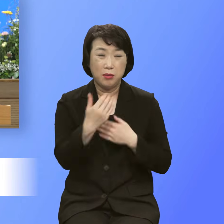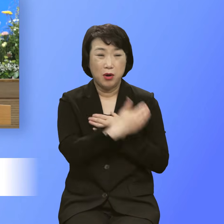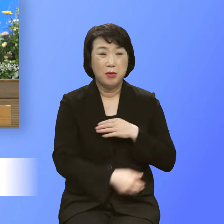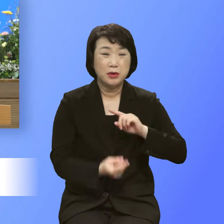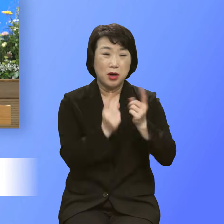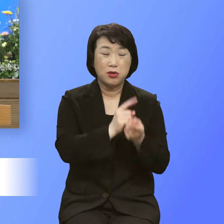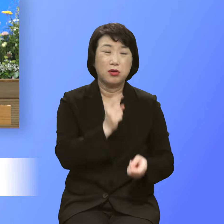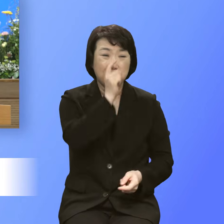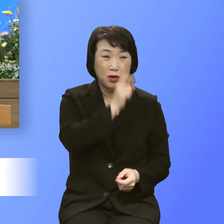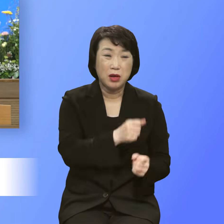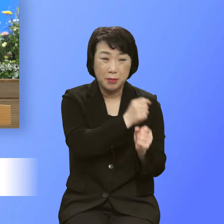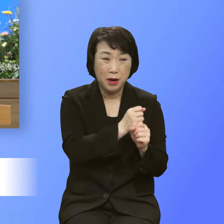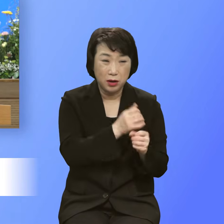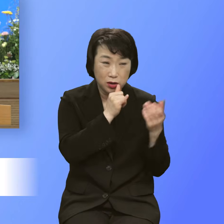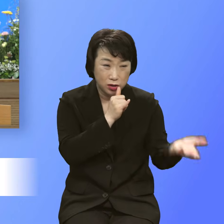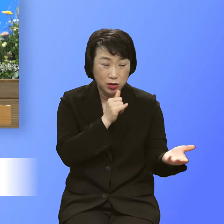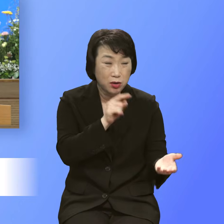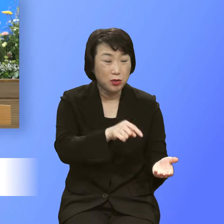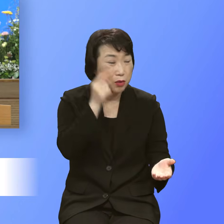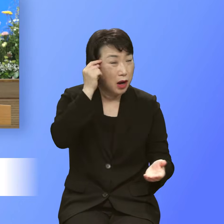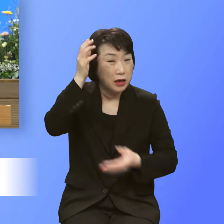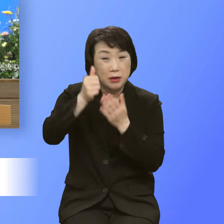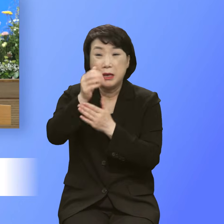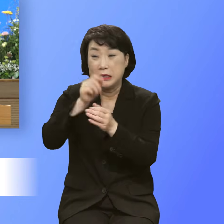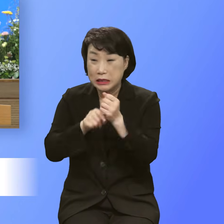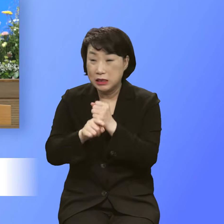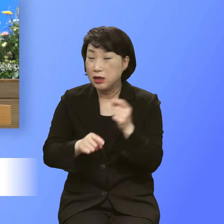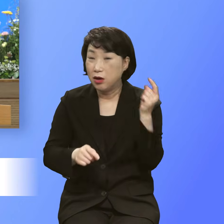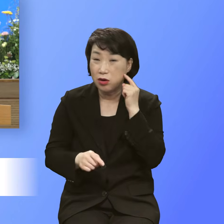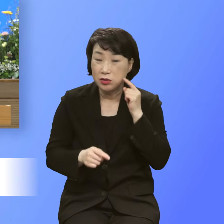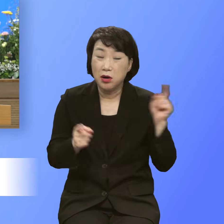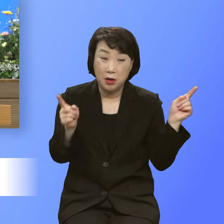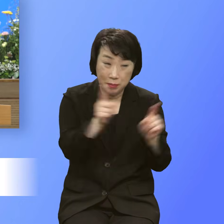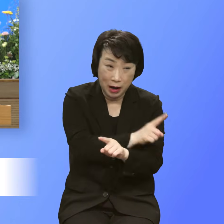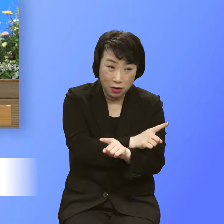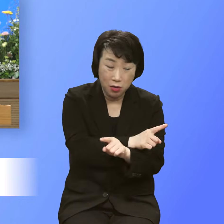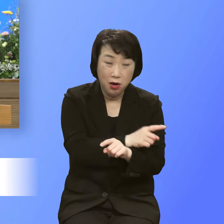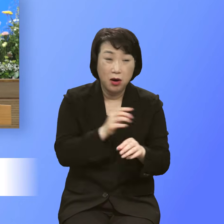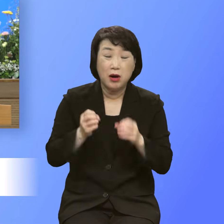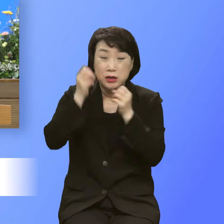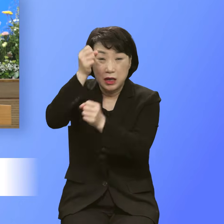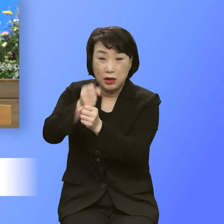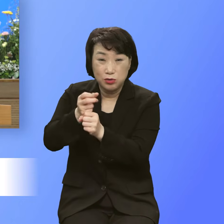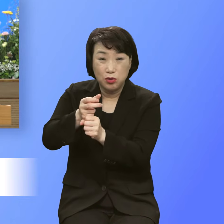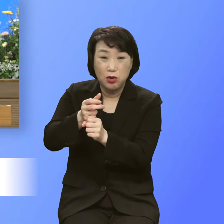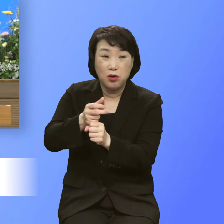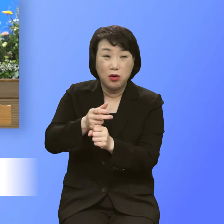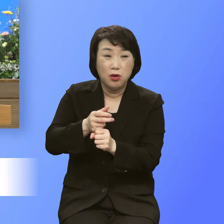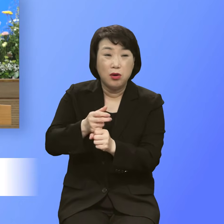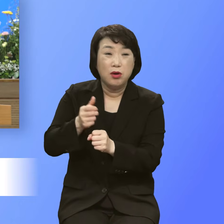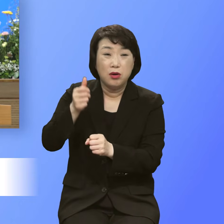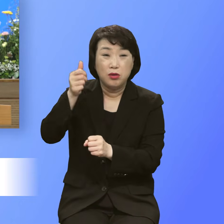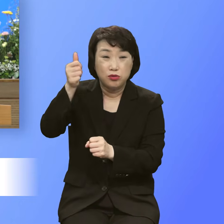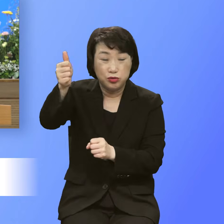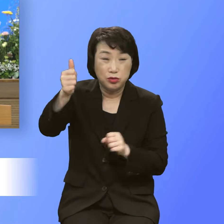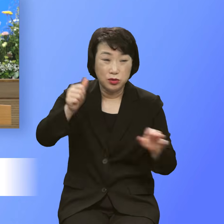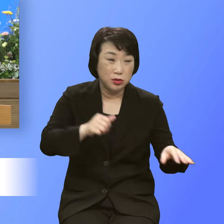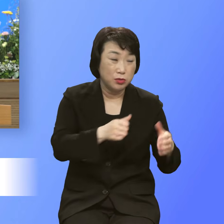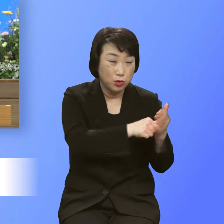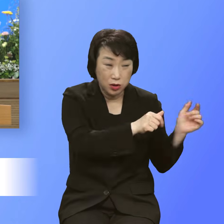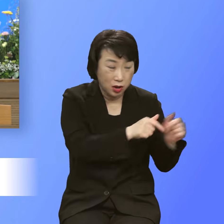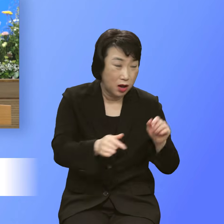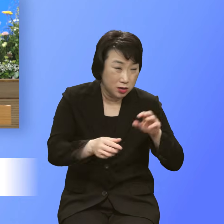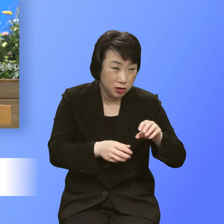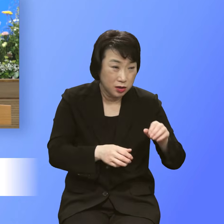서로 욕되게 하고 이는 저희가 하나님의 진리를 거짓으로 받고 피조물을 조물주보다 더 경배하고 섬기기 때문에